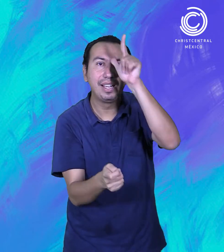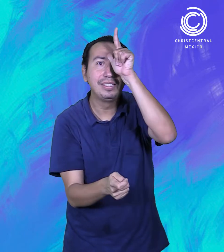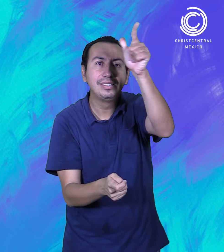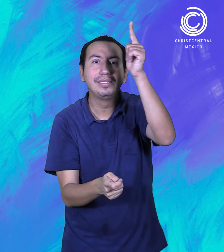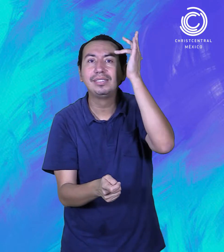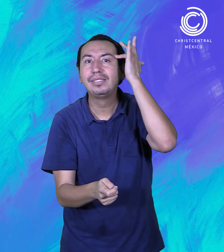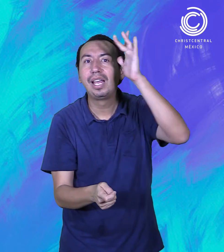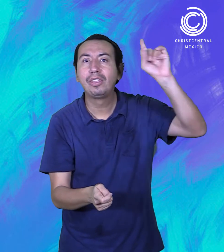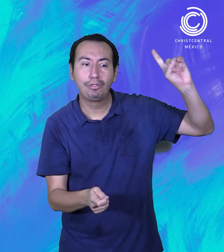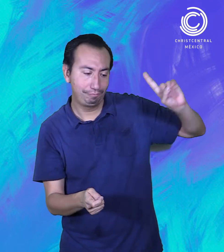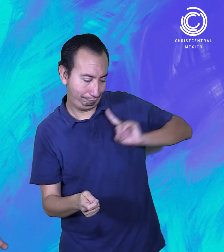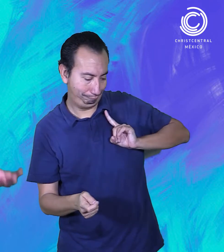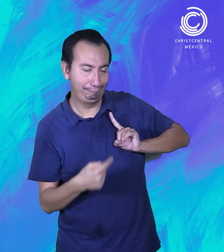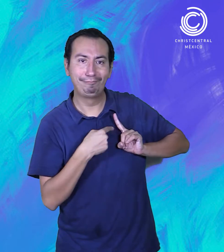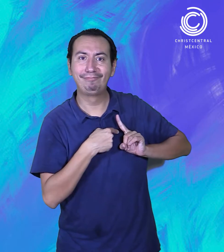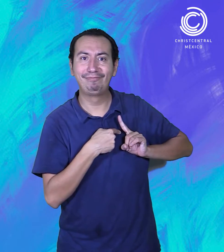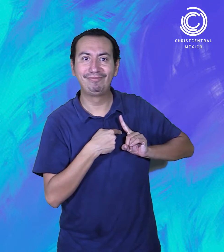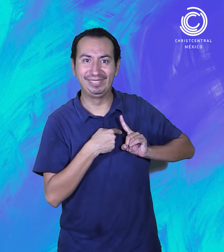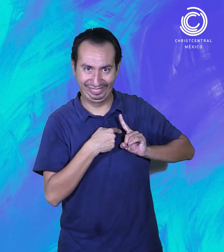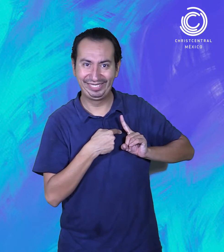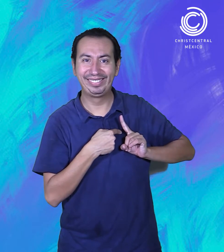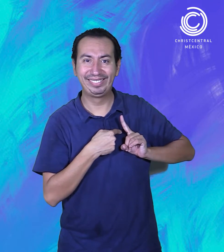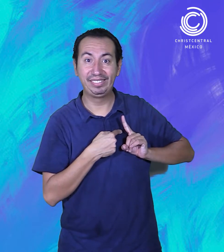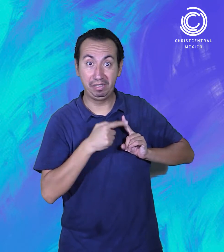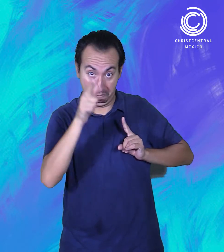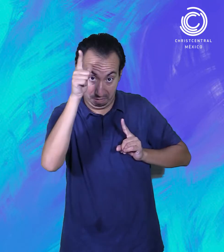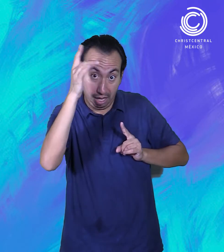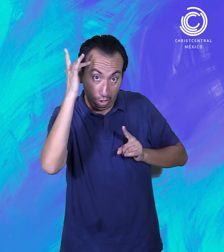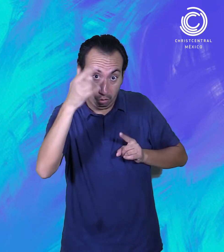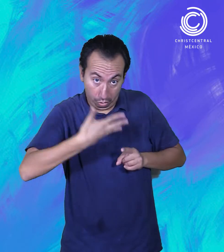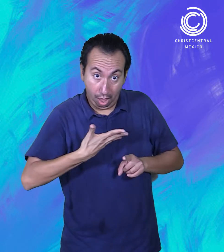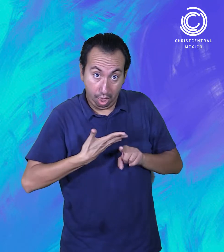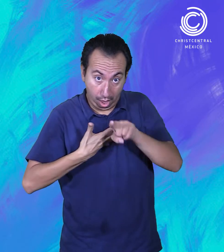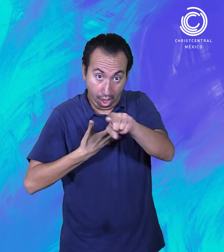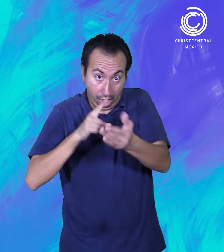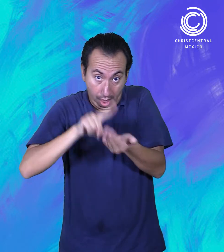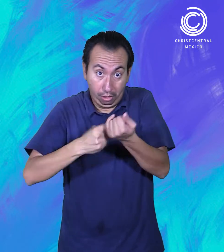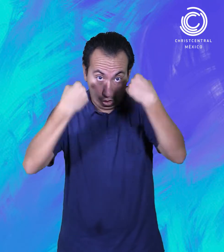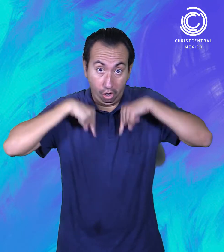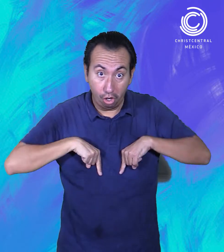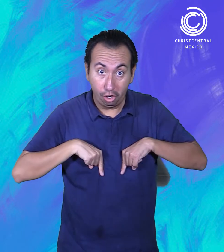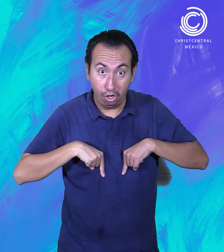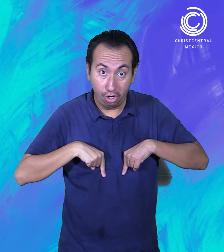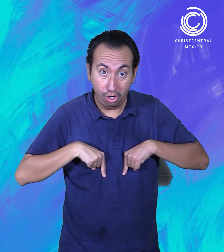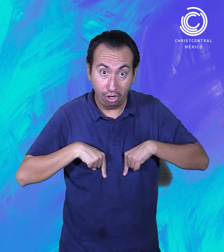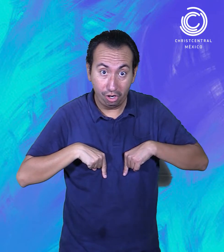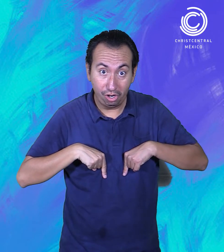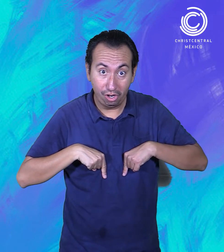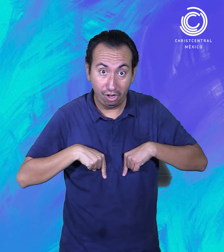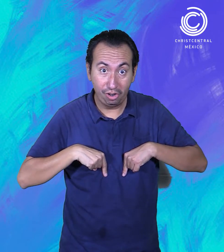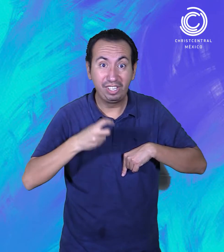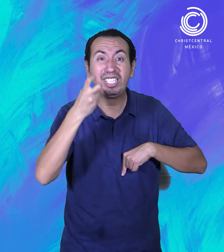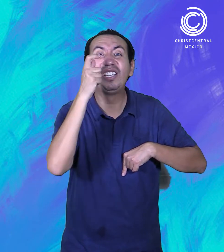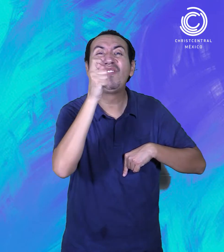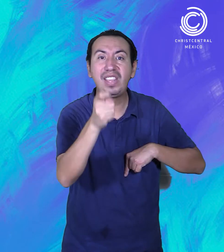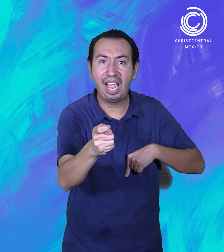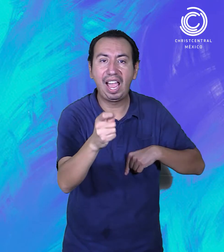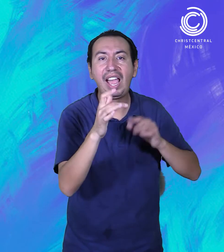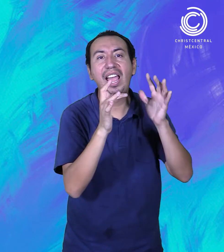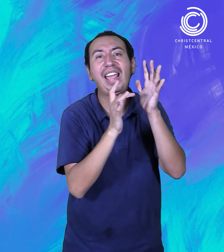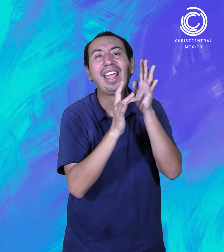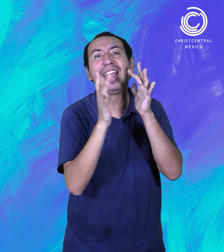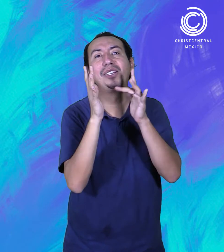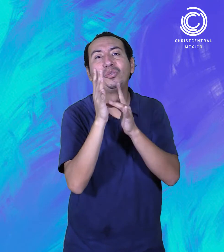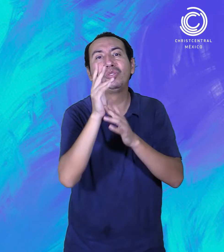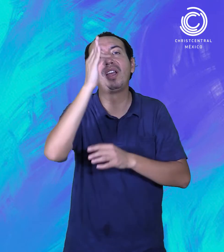Espíritu Santo en ti. Y si tú tienes al Espíritu Santo, eso, hermanos y amigos, es evidencia de que Jesús llegó